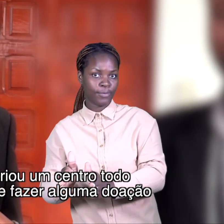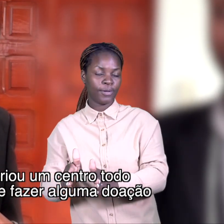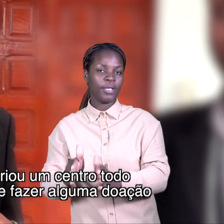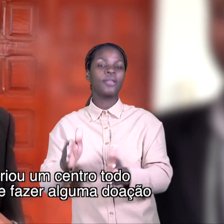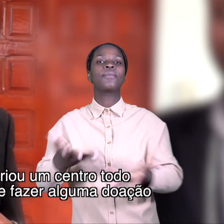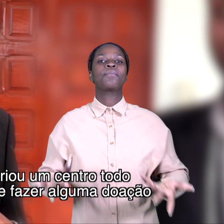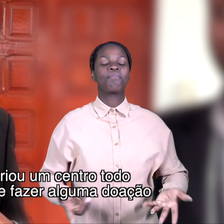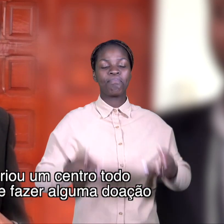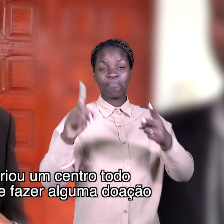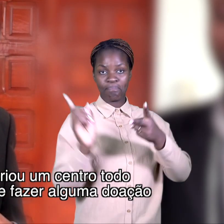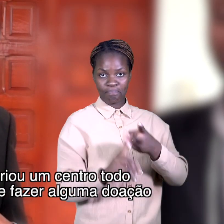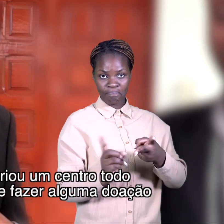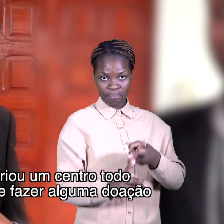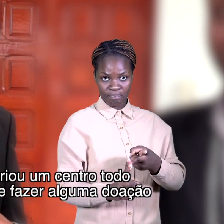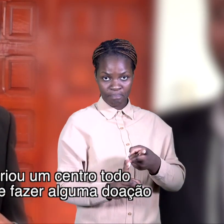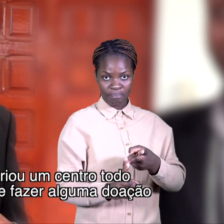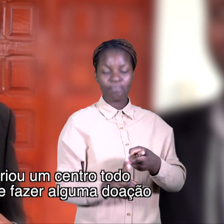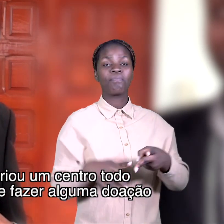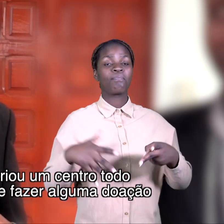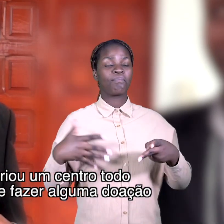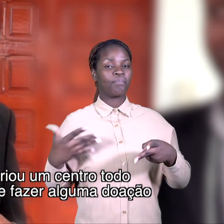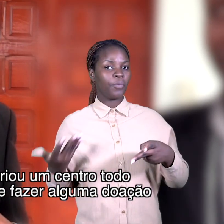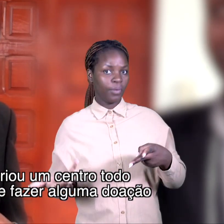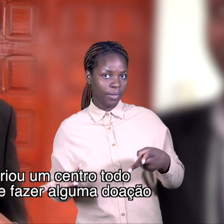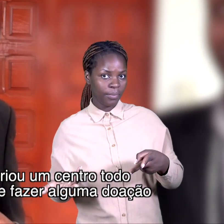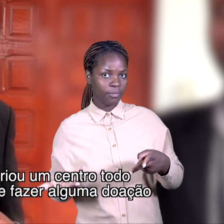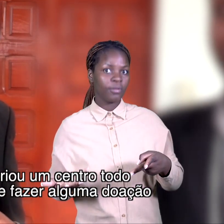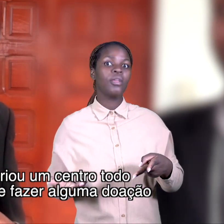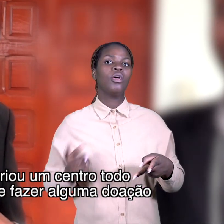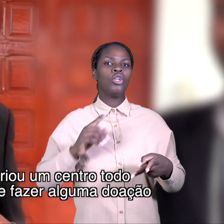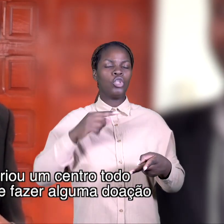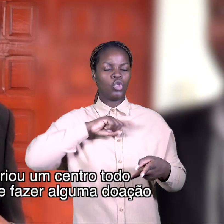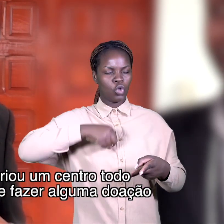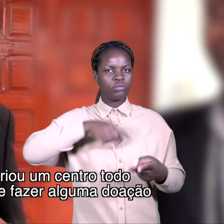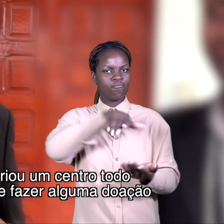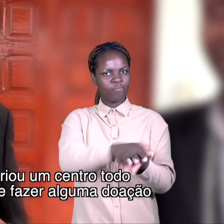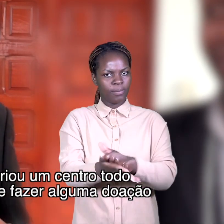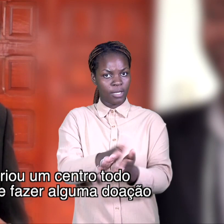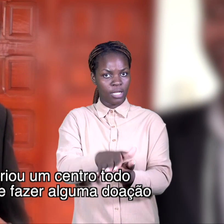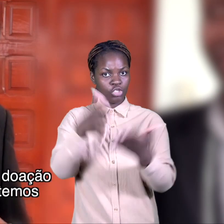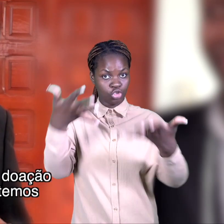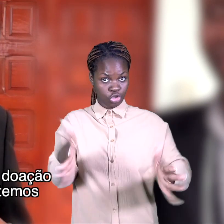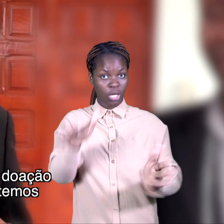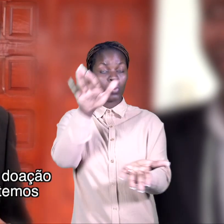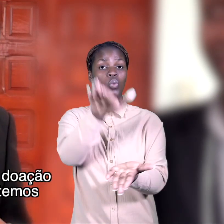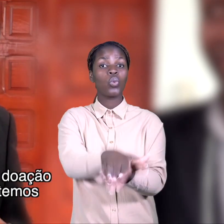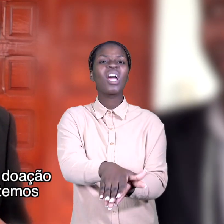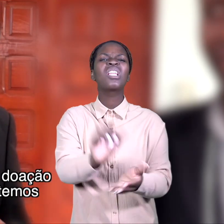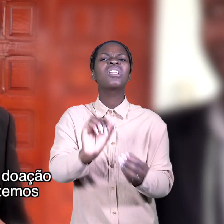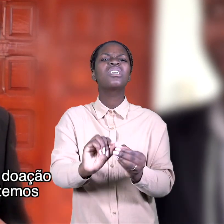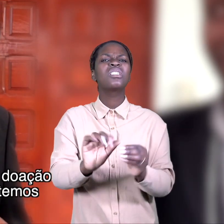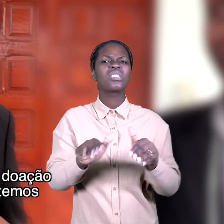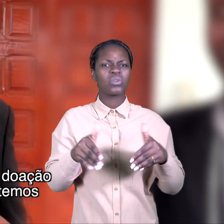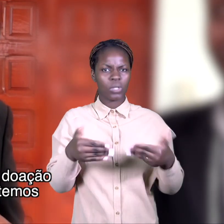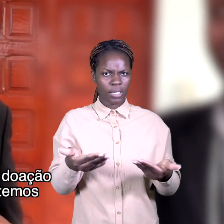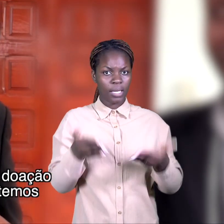um centro, portanto, sim, em que todo aquele que tiver a possibilidade de fazer alguma doação vai ao centro fazer a